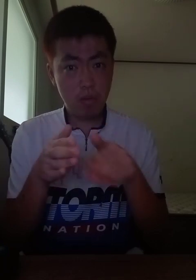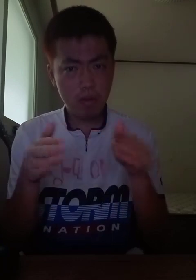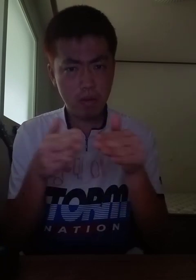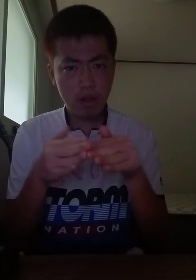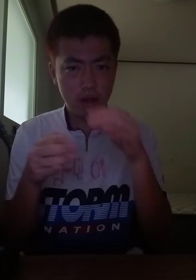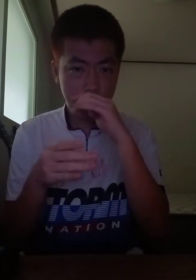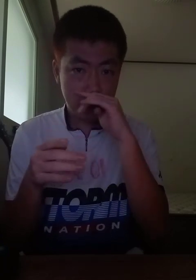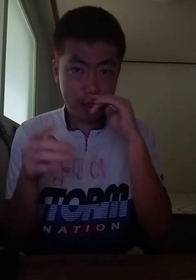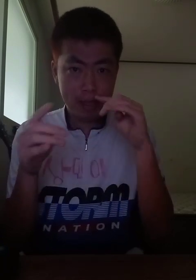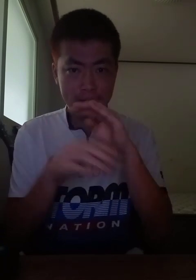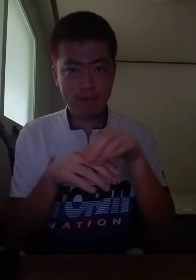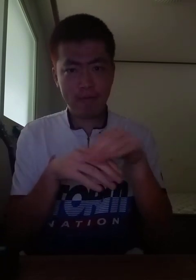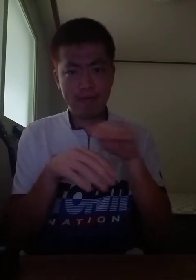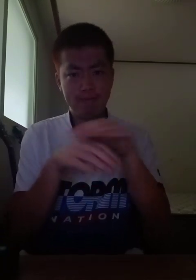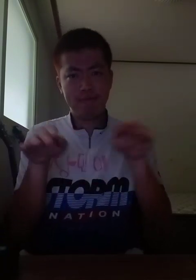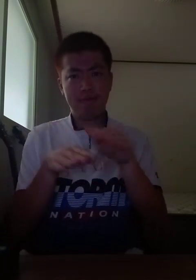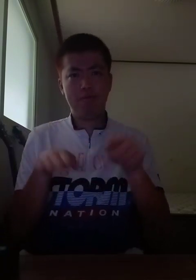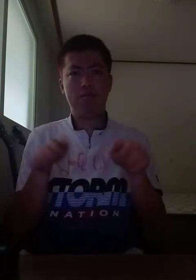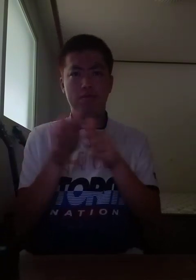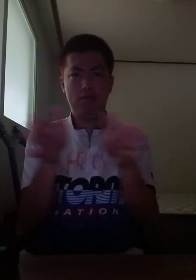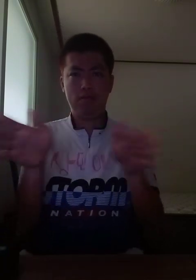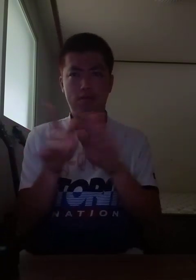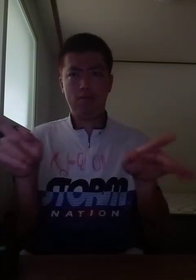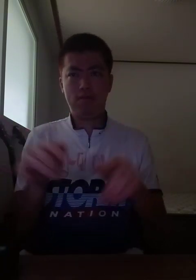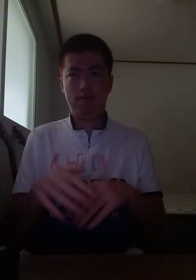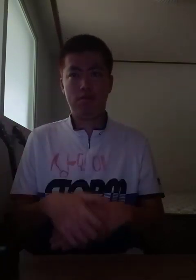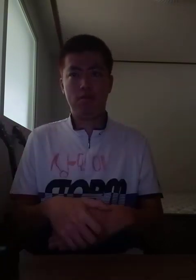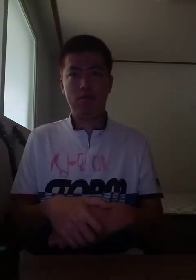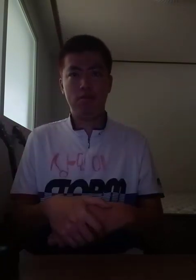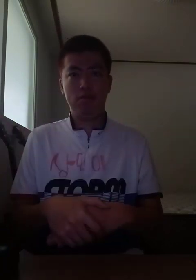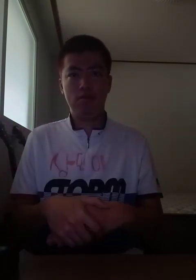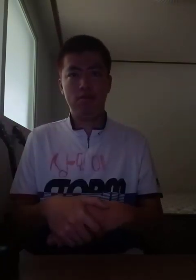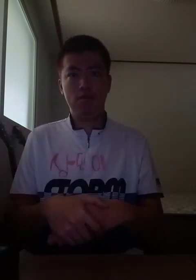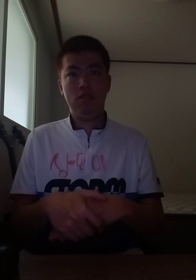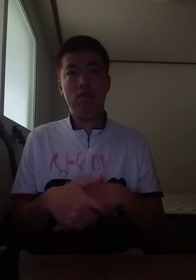사이 아이들의 고개 등전은 계속되고 있습니다. 불상사가 나기 전에